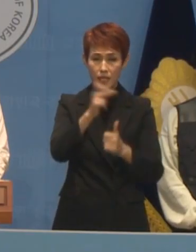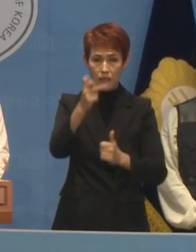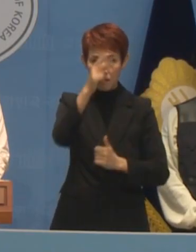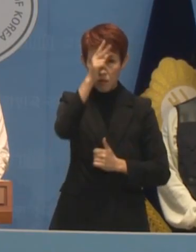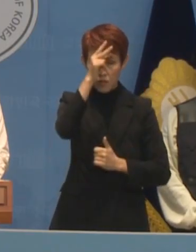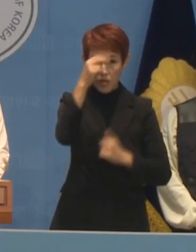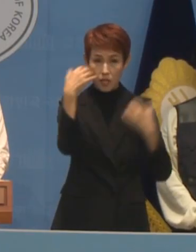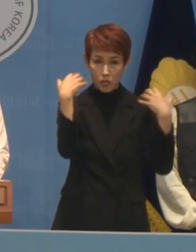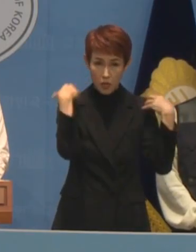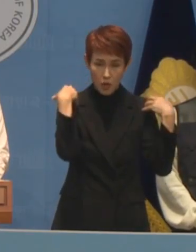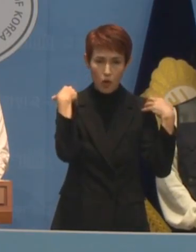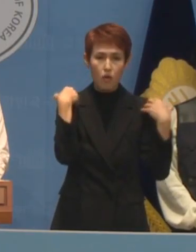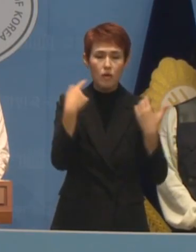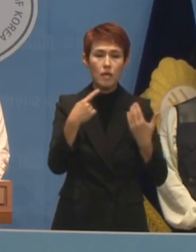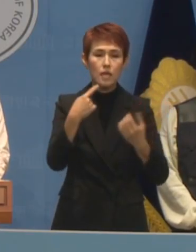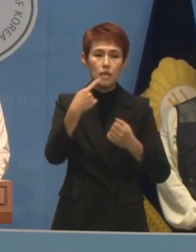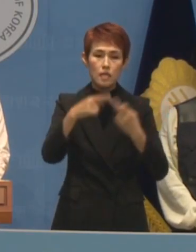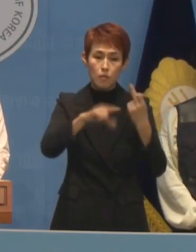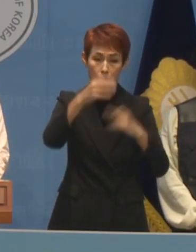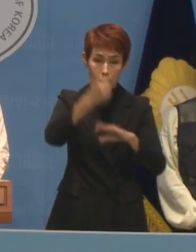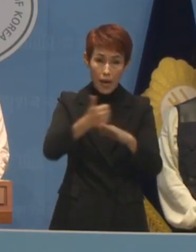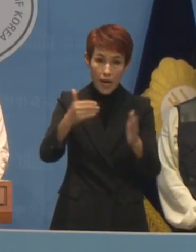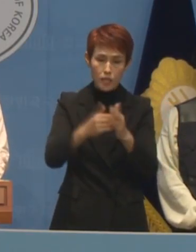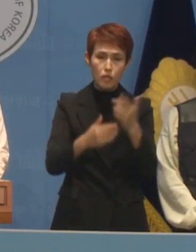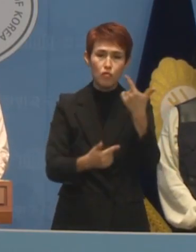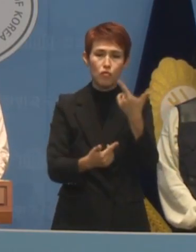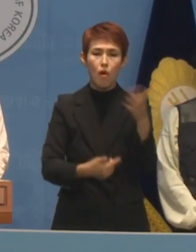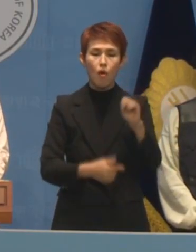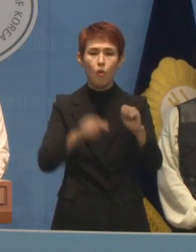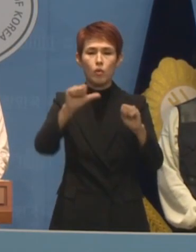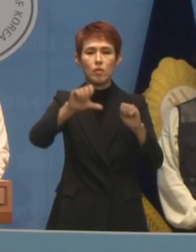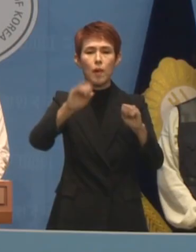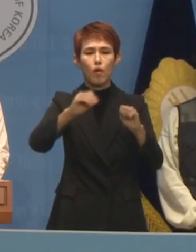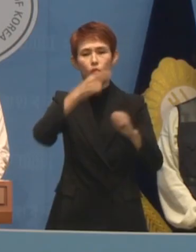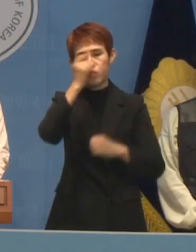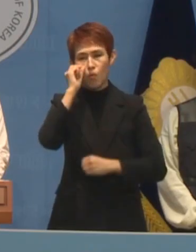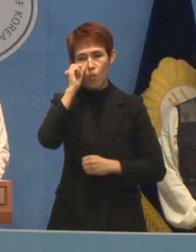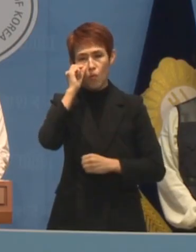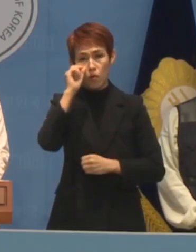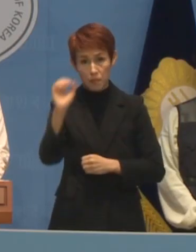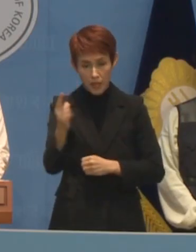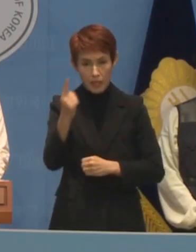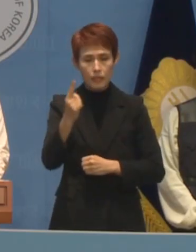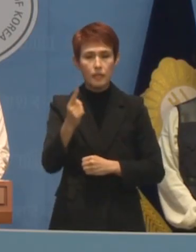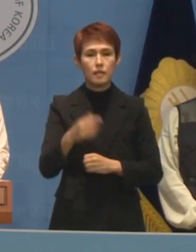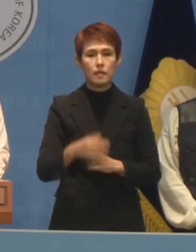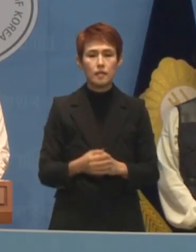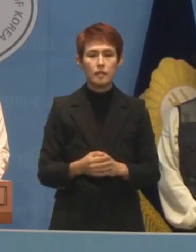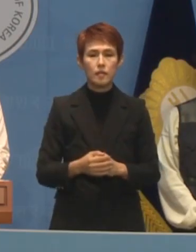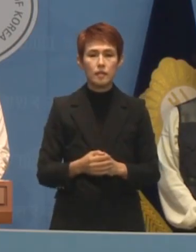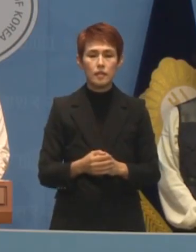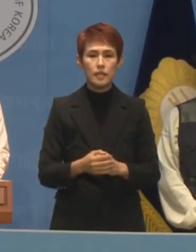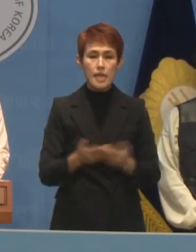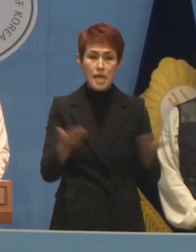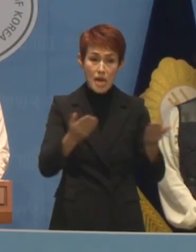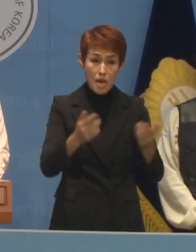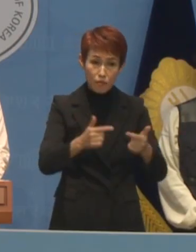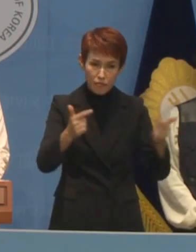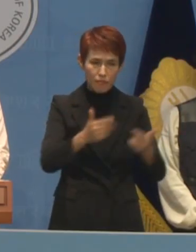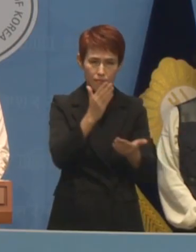지방해양수산청 기타직 보수 연말까지 6억 5천만 원 부족 예상으로 대체근무 최소화 방안 마련 공문